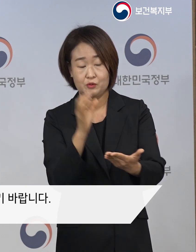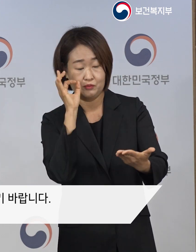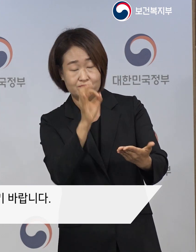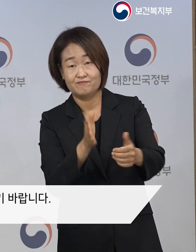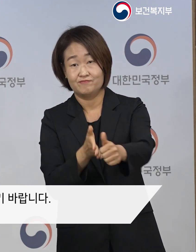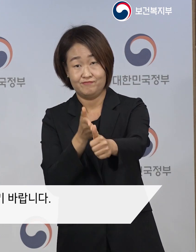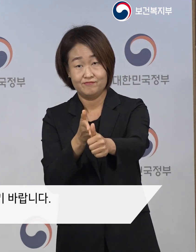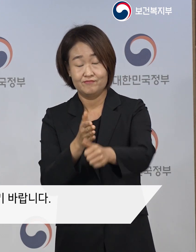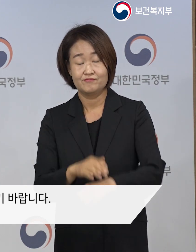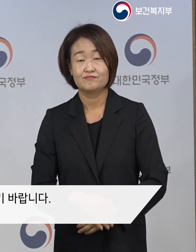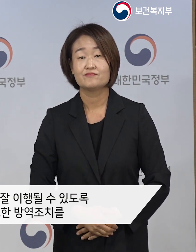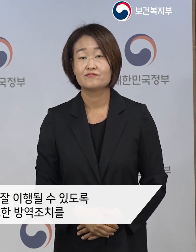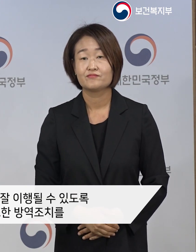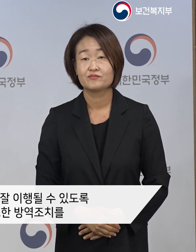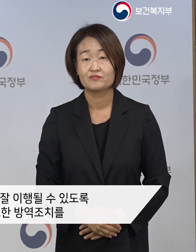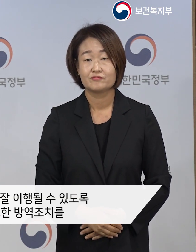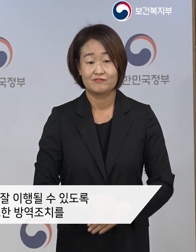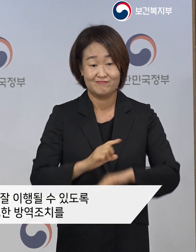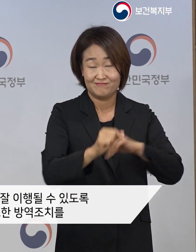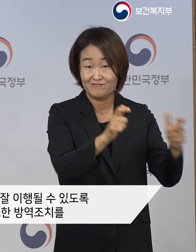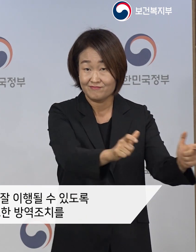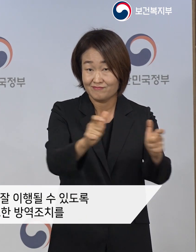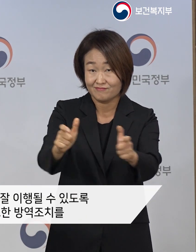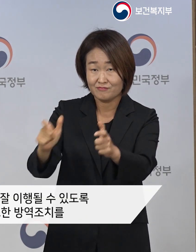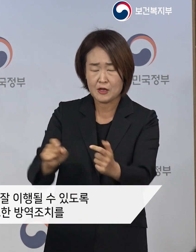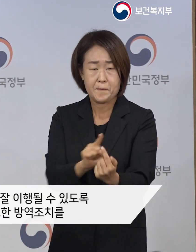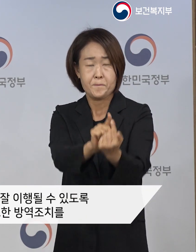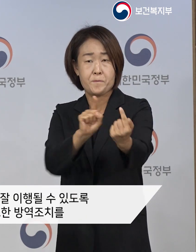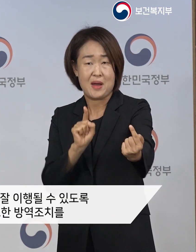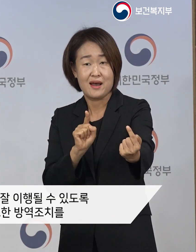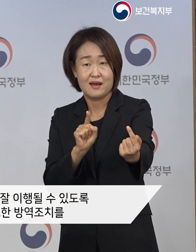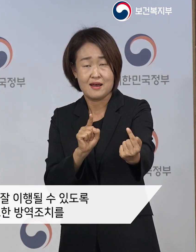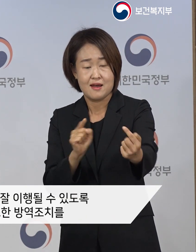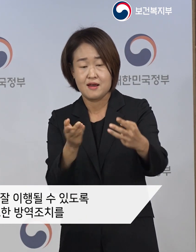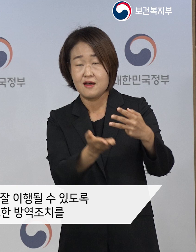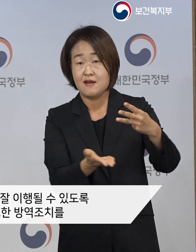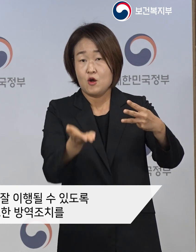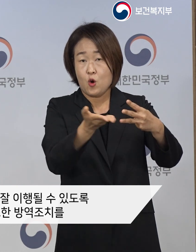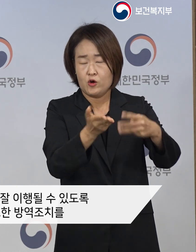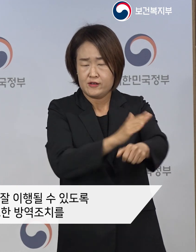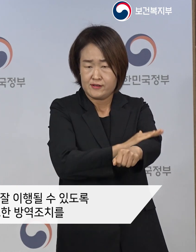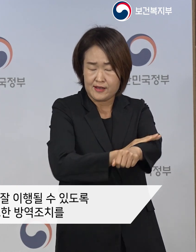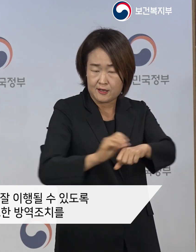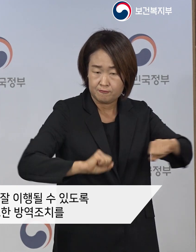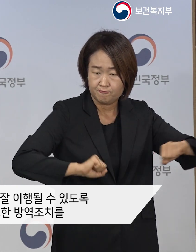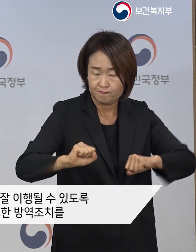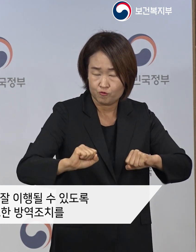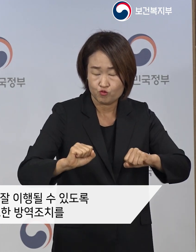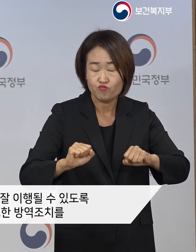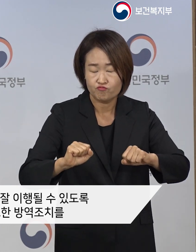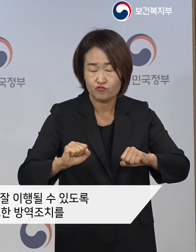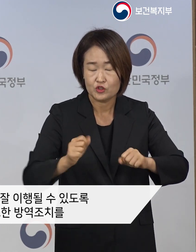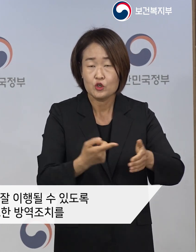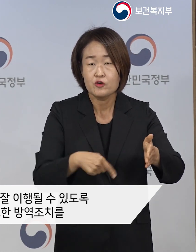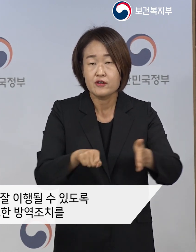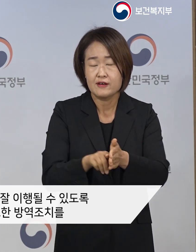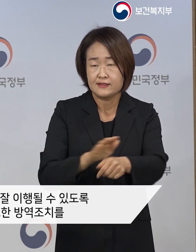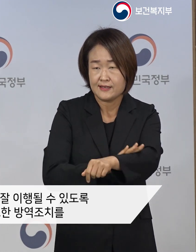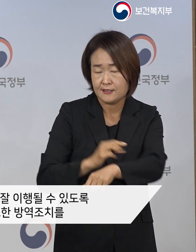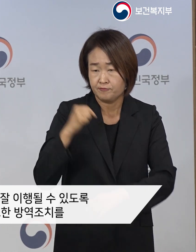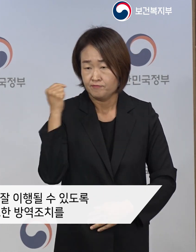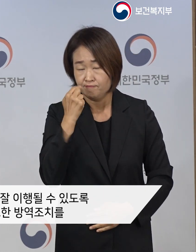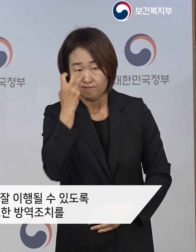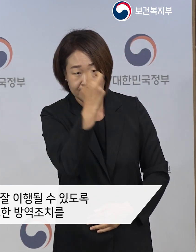바랍니다. 각 지자체는 거리두기 2단계 상향 조치가 잘 이행될 수 있도록 철저히